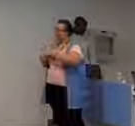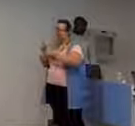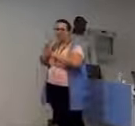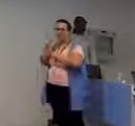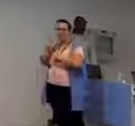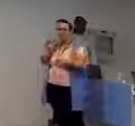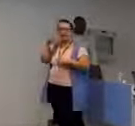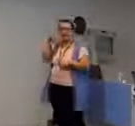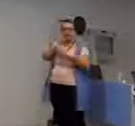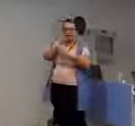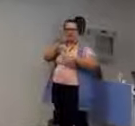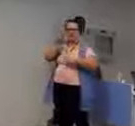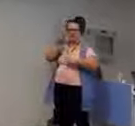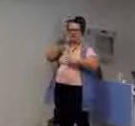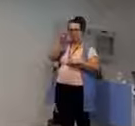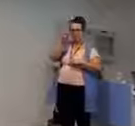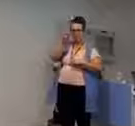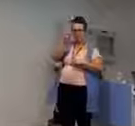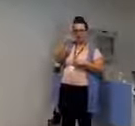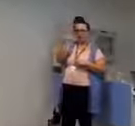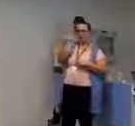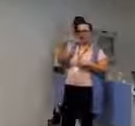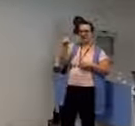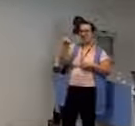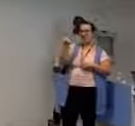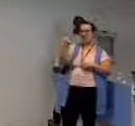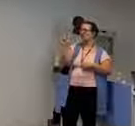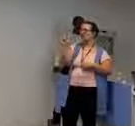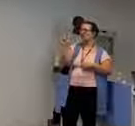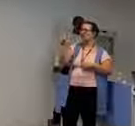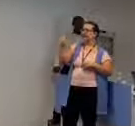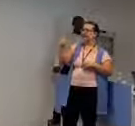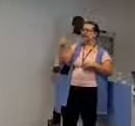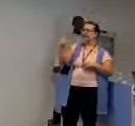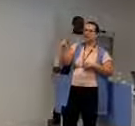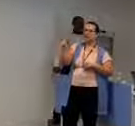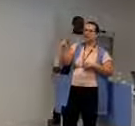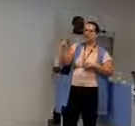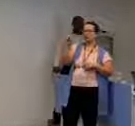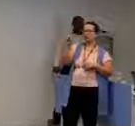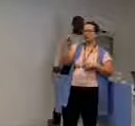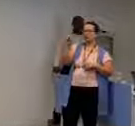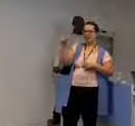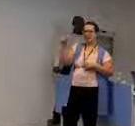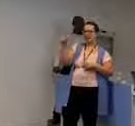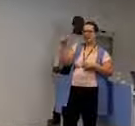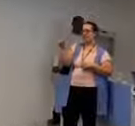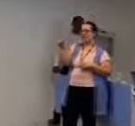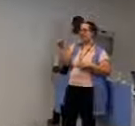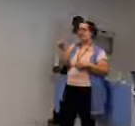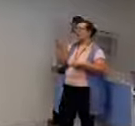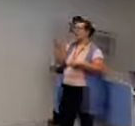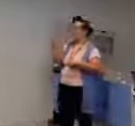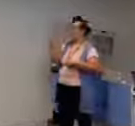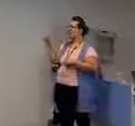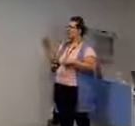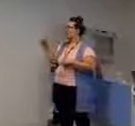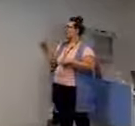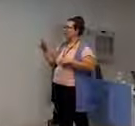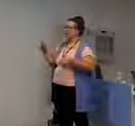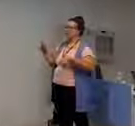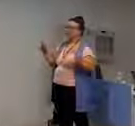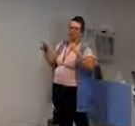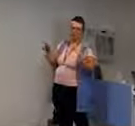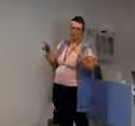um furo de 50H7 aqui. O projetista, se o furo de 50H7 está no alumínio, está no 1045 ou no